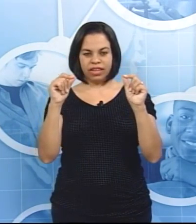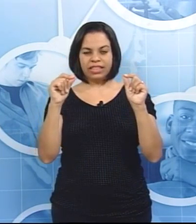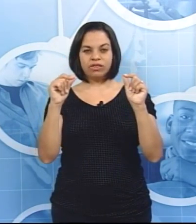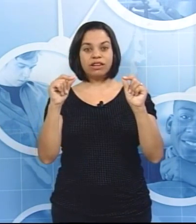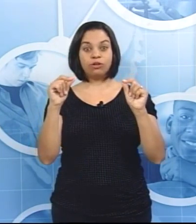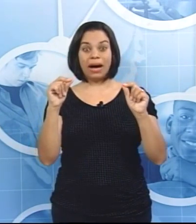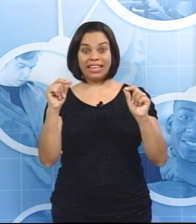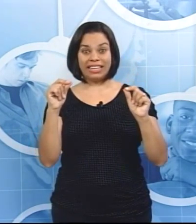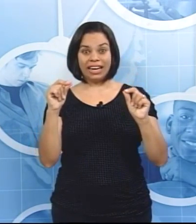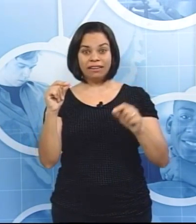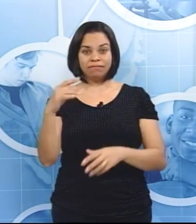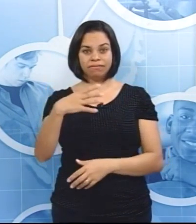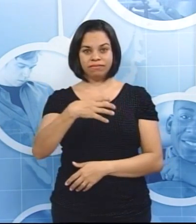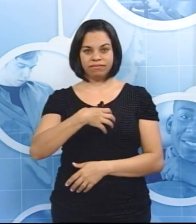Então, sinal de Bahia.